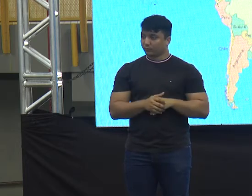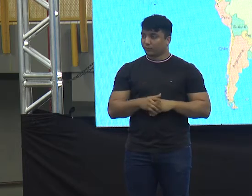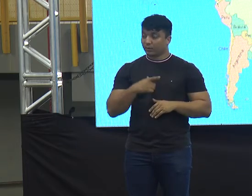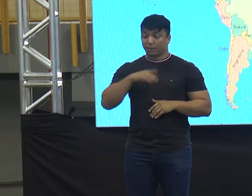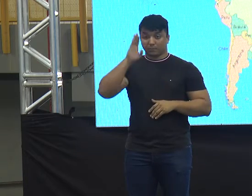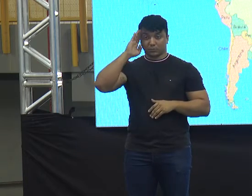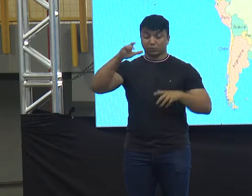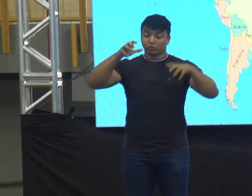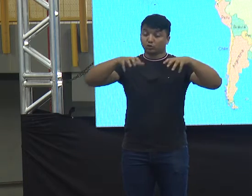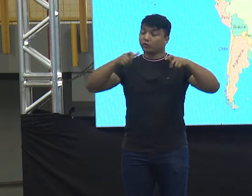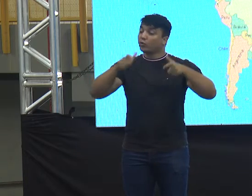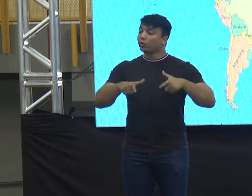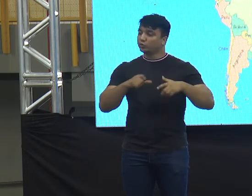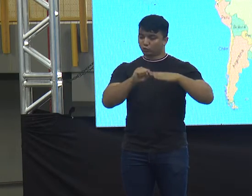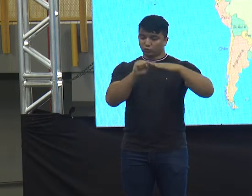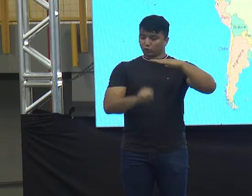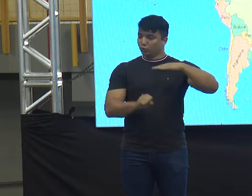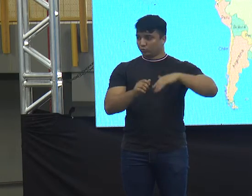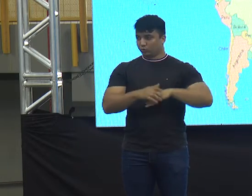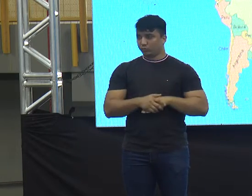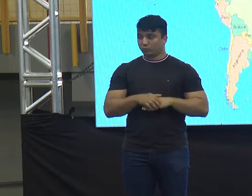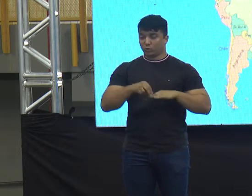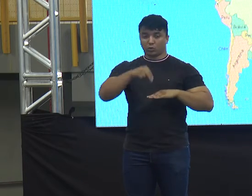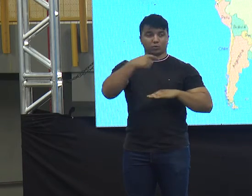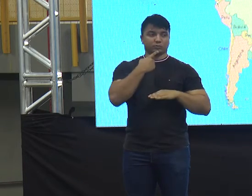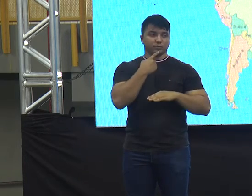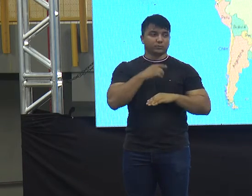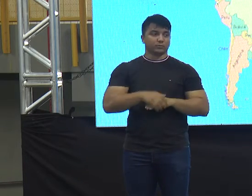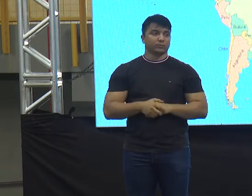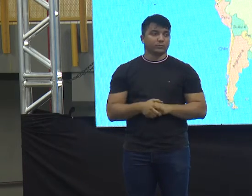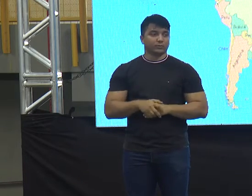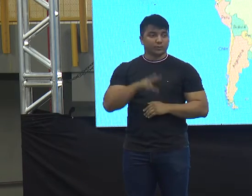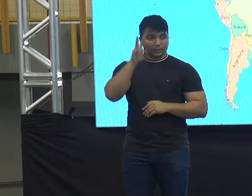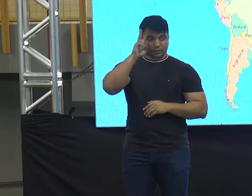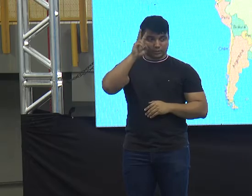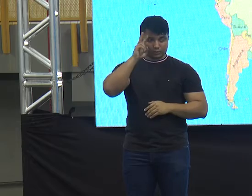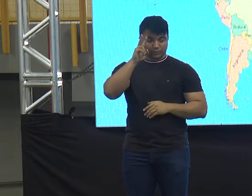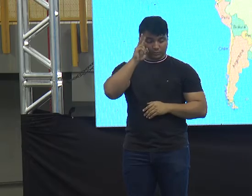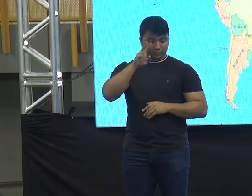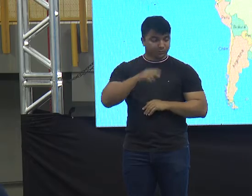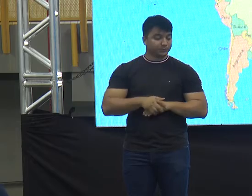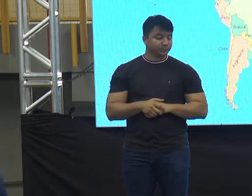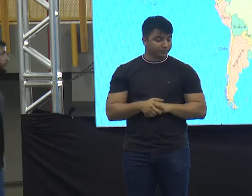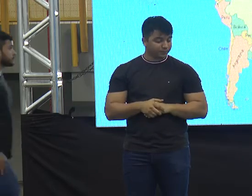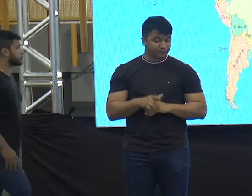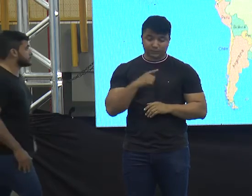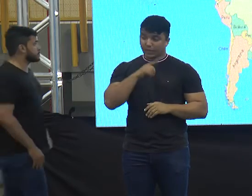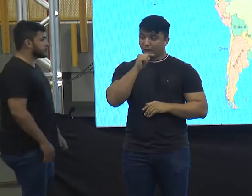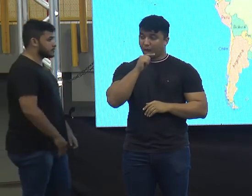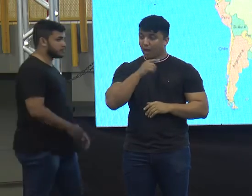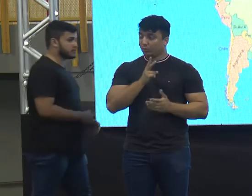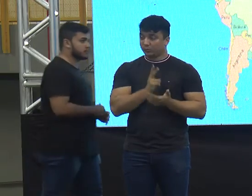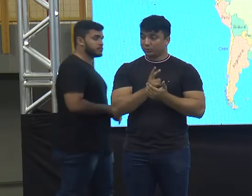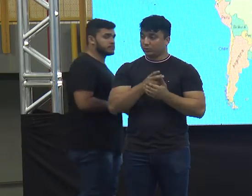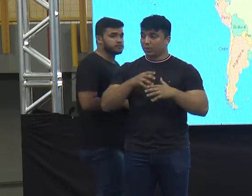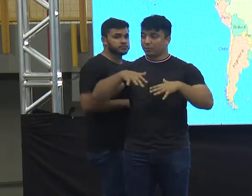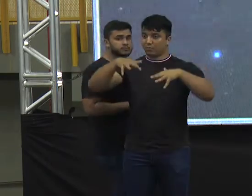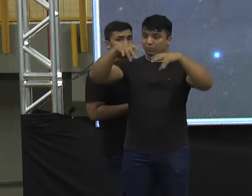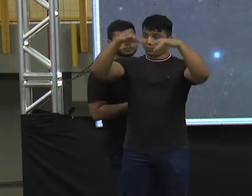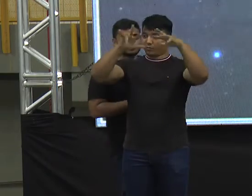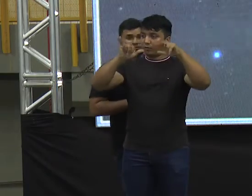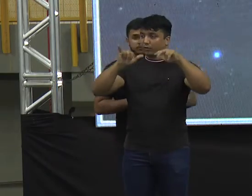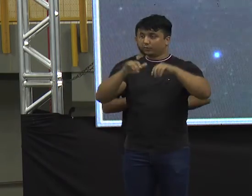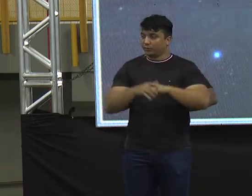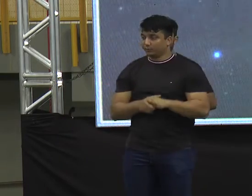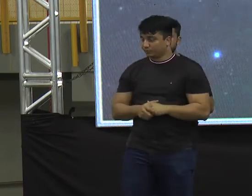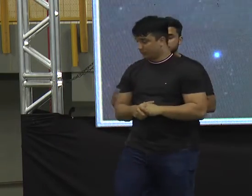hemisfério sul do que no hemisfério norte. Lembra sempre disso, né? Aqui tem mais água a ser evaporada, ok?